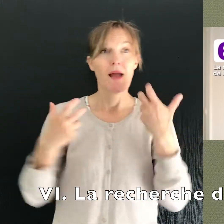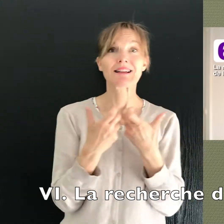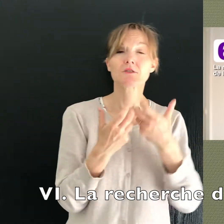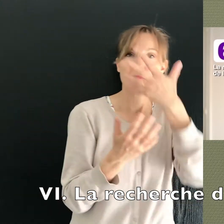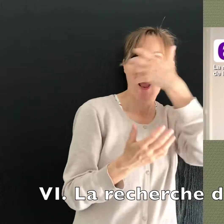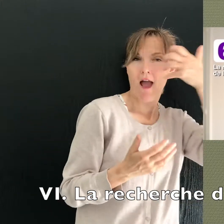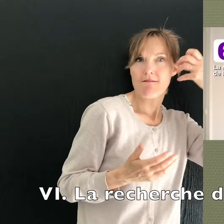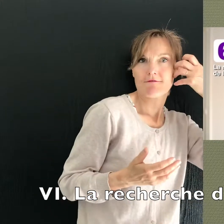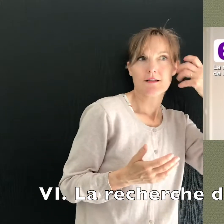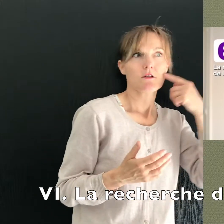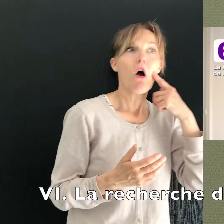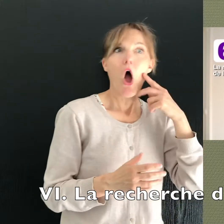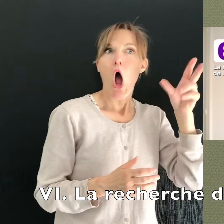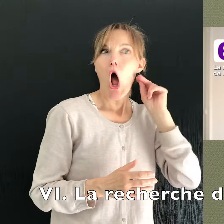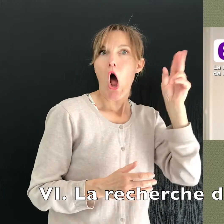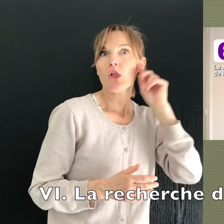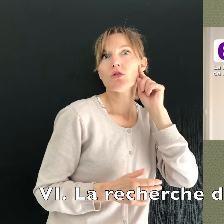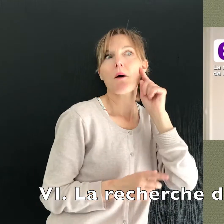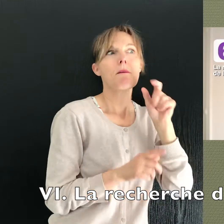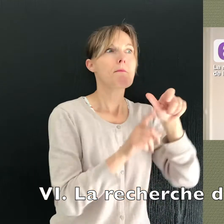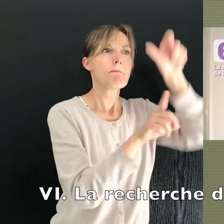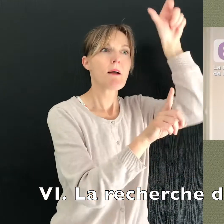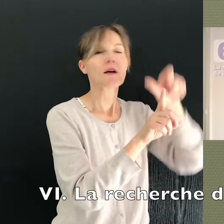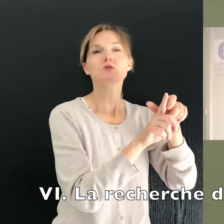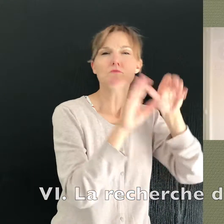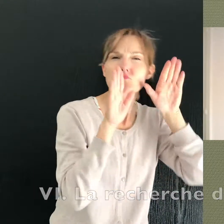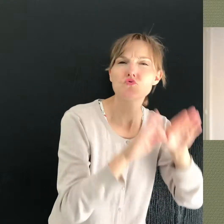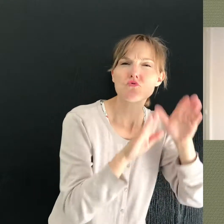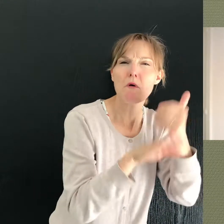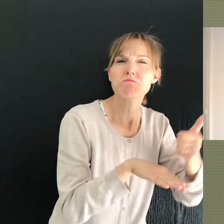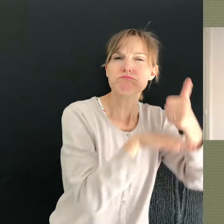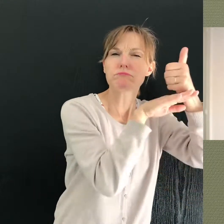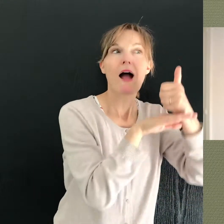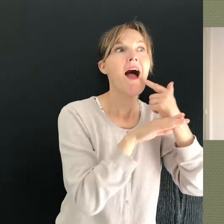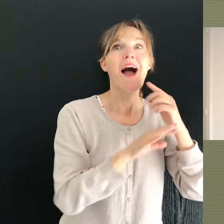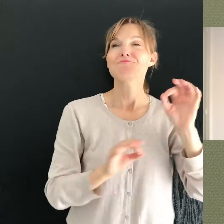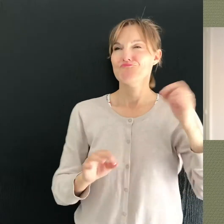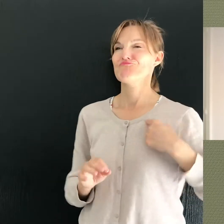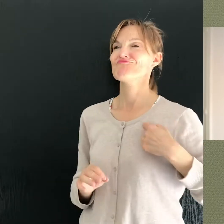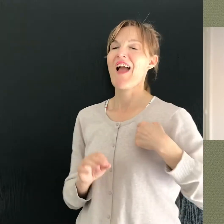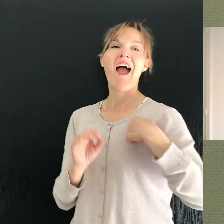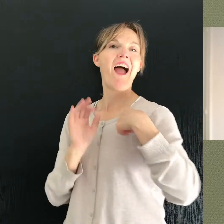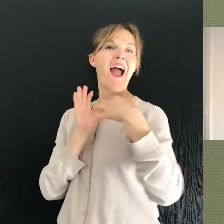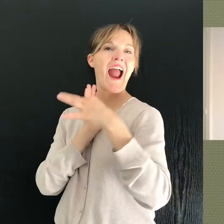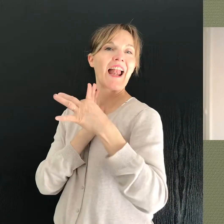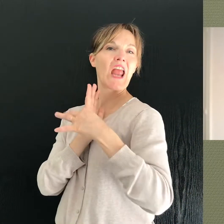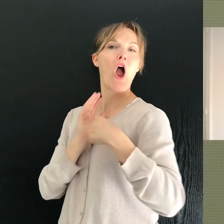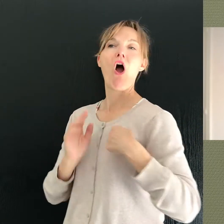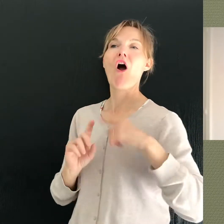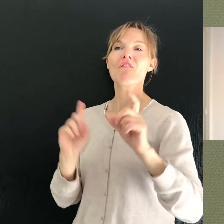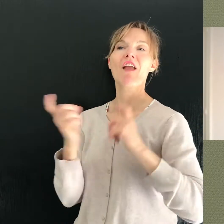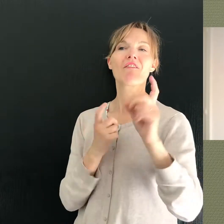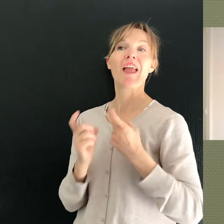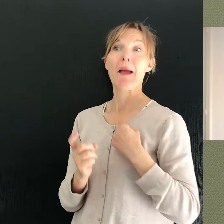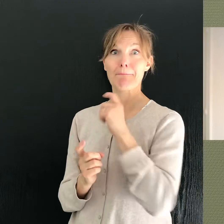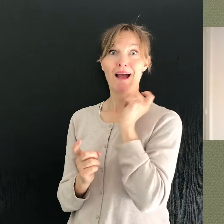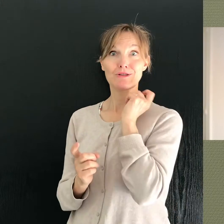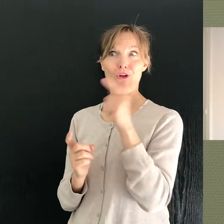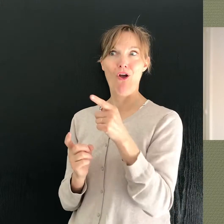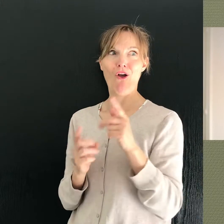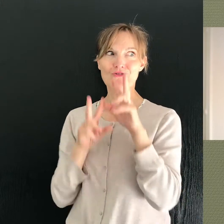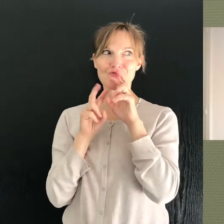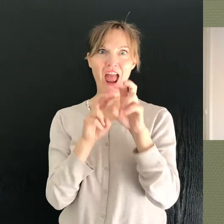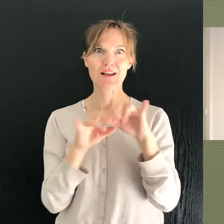il est commun d'entendre des marabouts raconter que leurs plus gros clients sont des pasteurs en quête de puissance.